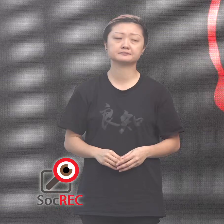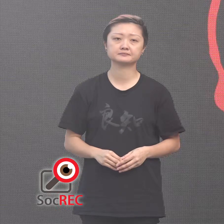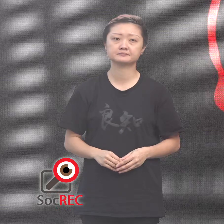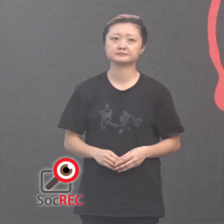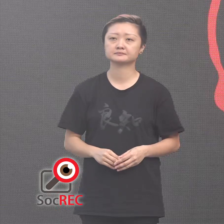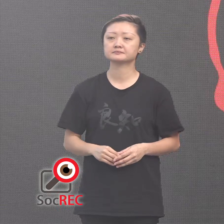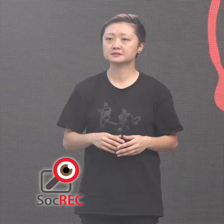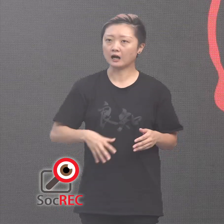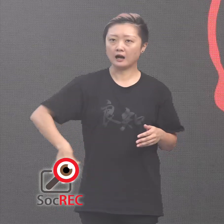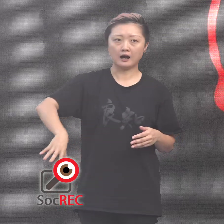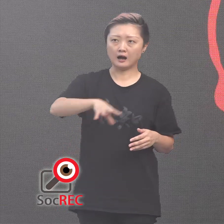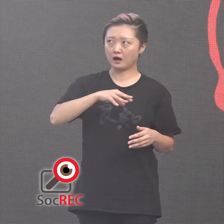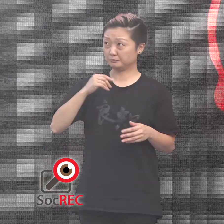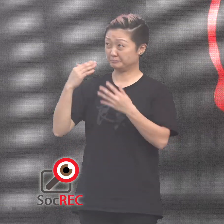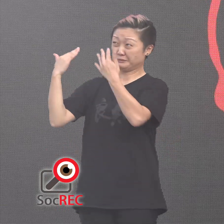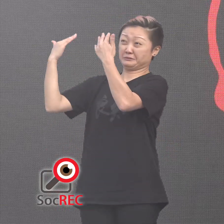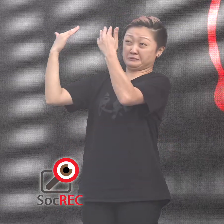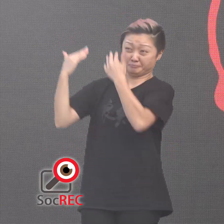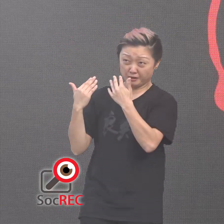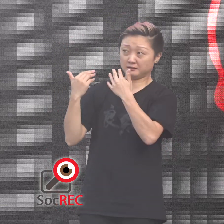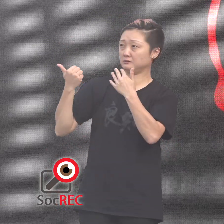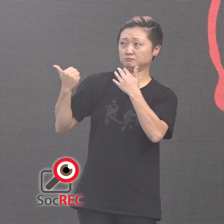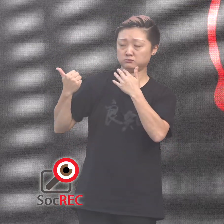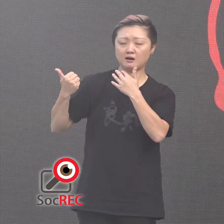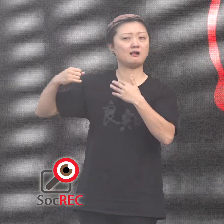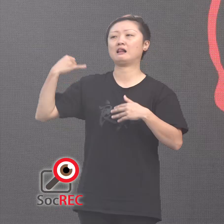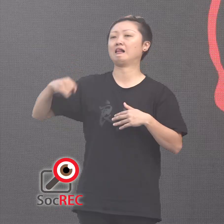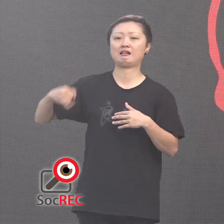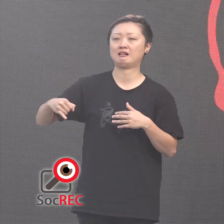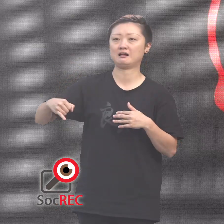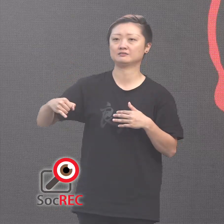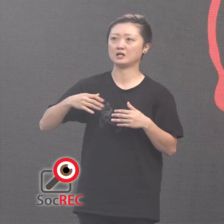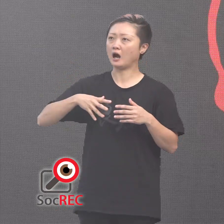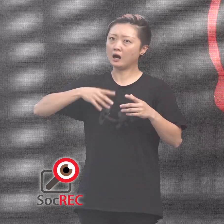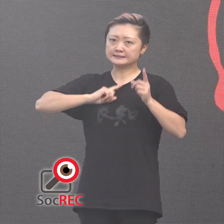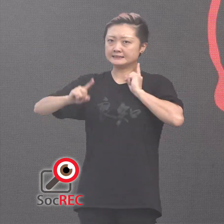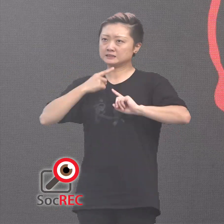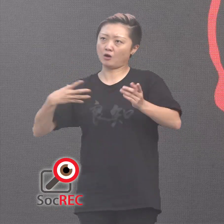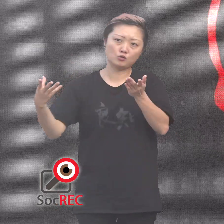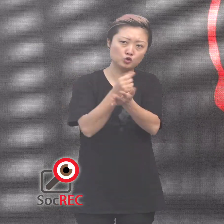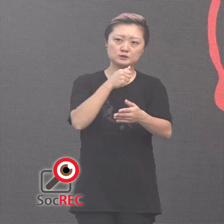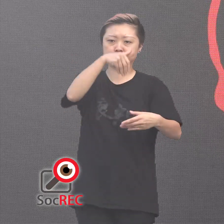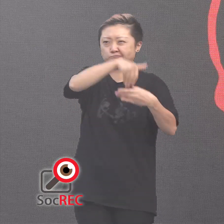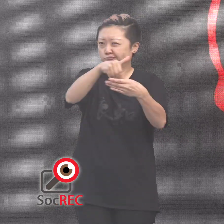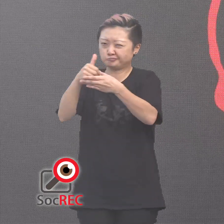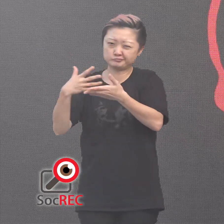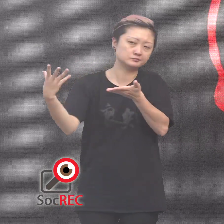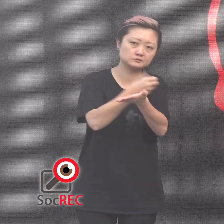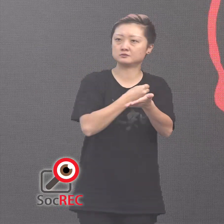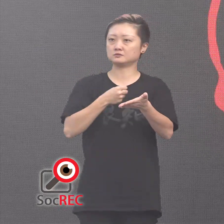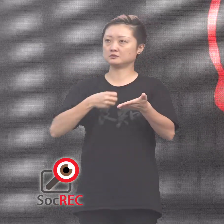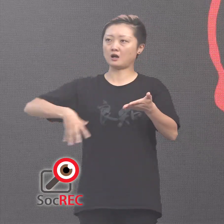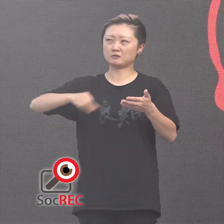你们永远不能磨灭我们追求自由民主，永远不能摧